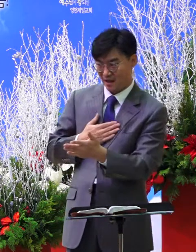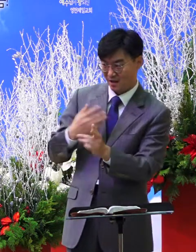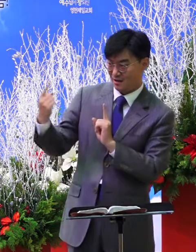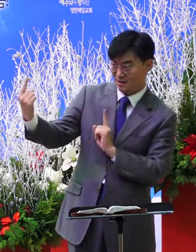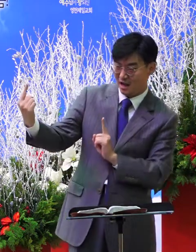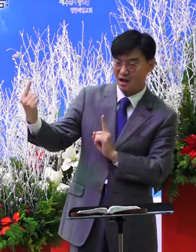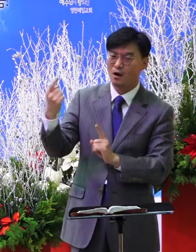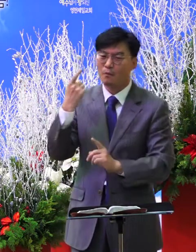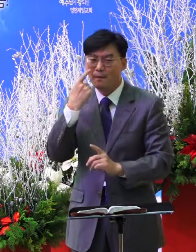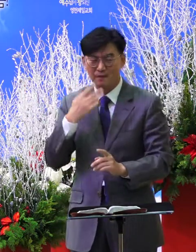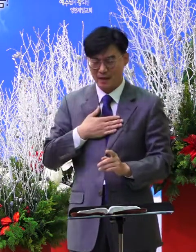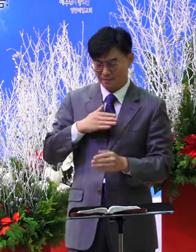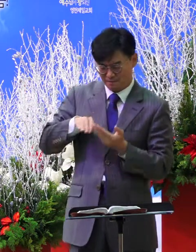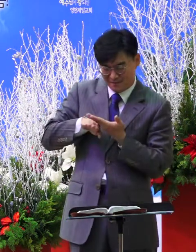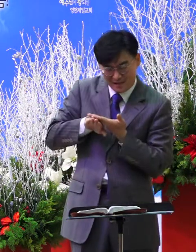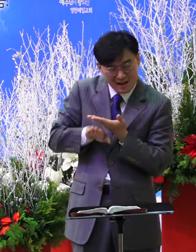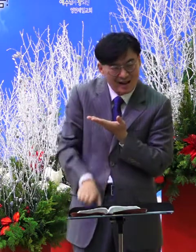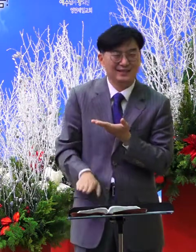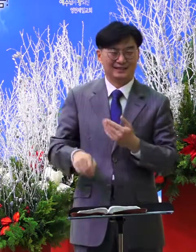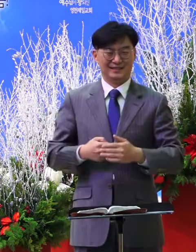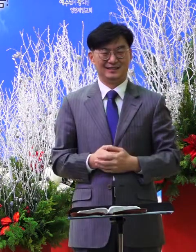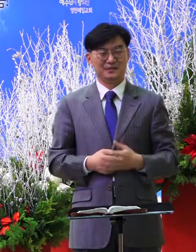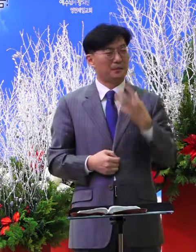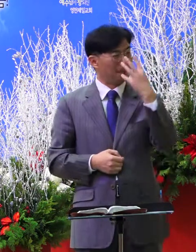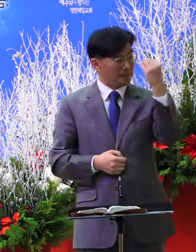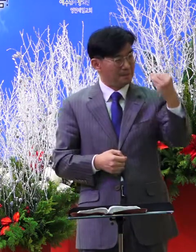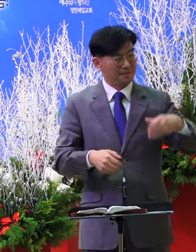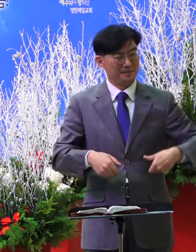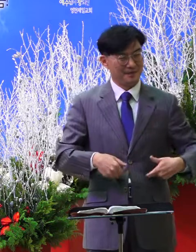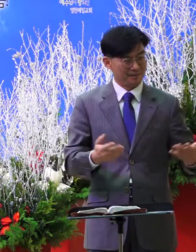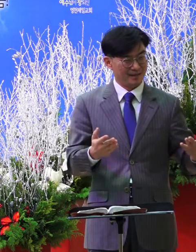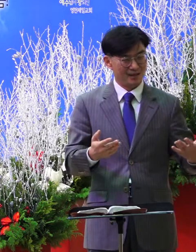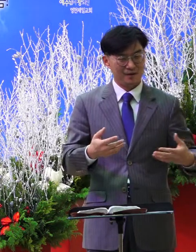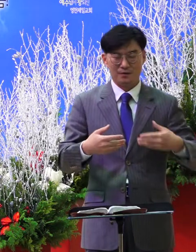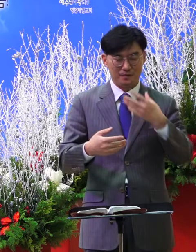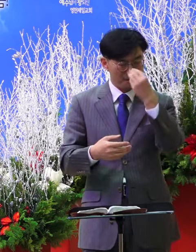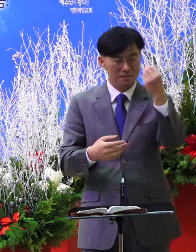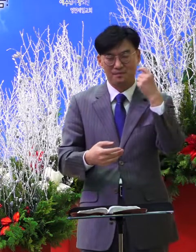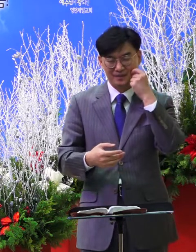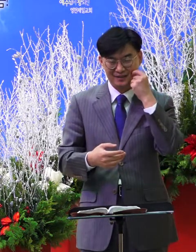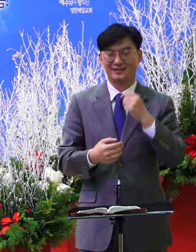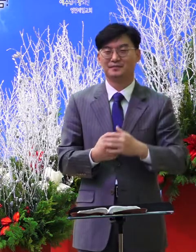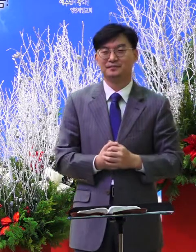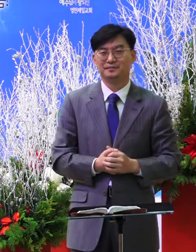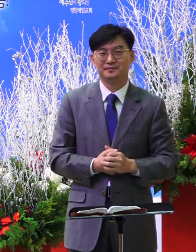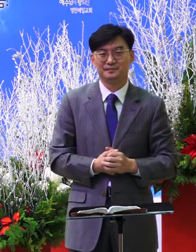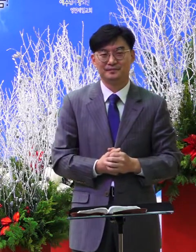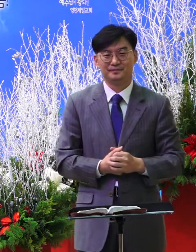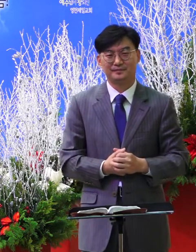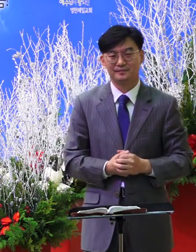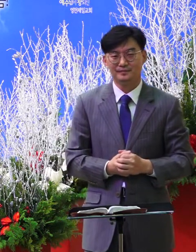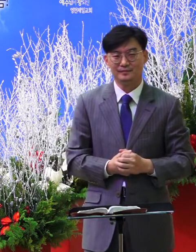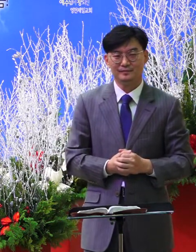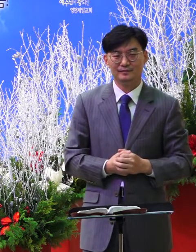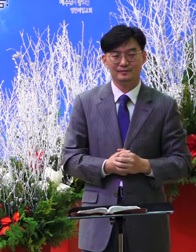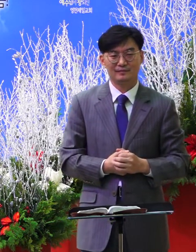먼지이고 진흙일 뿐이라고 하는 그런 본질적인 그런 존재라고 하는 것을 우리가 기억해야 합니다. 근데 그게